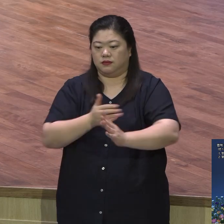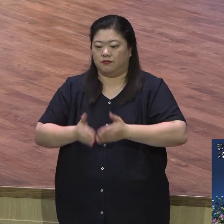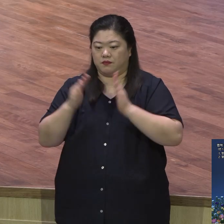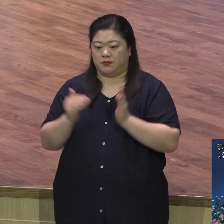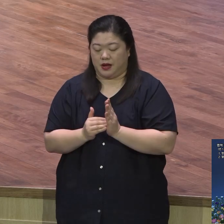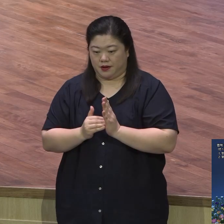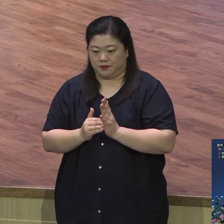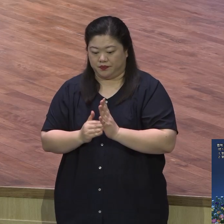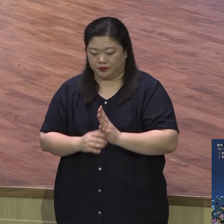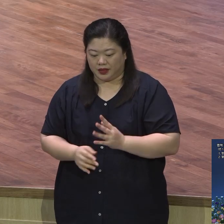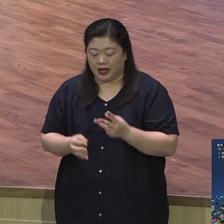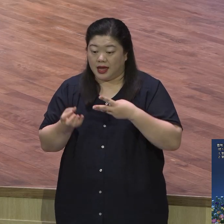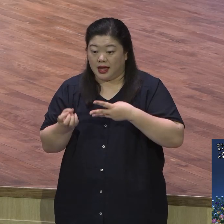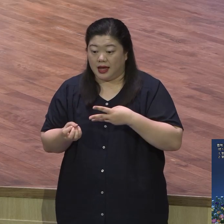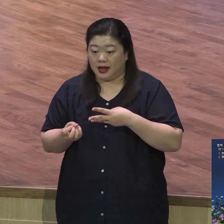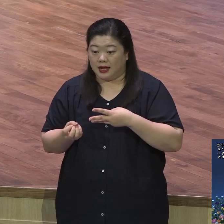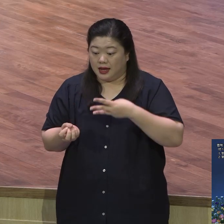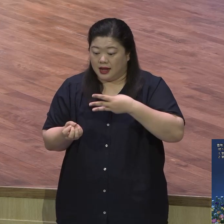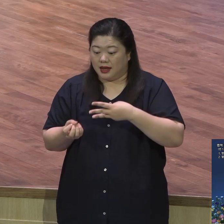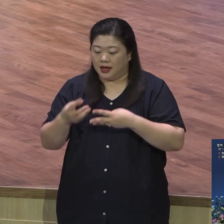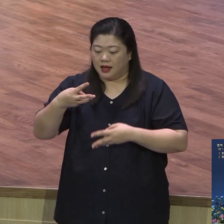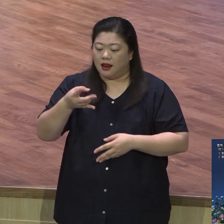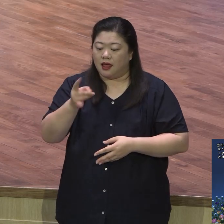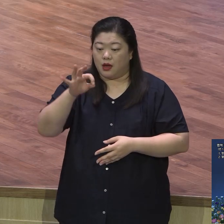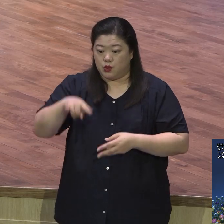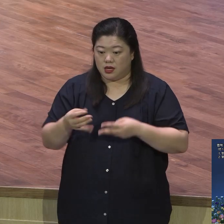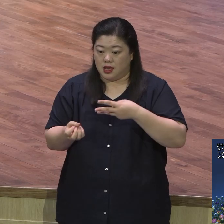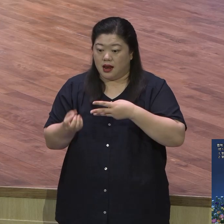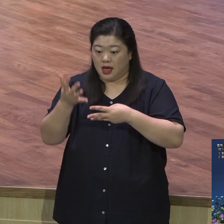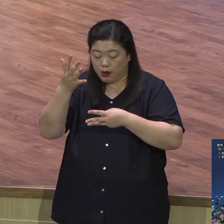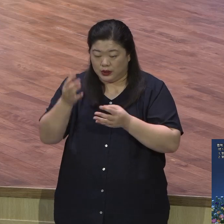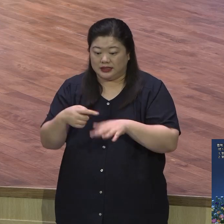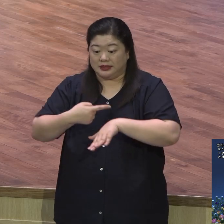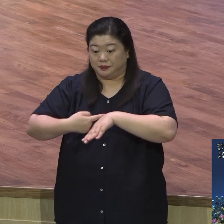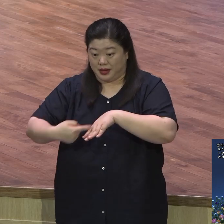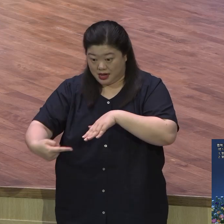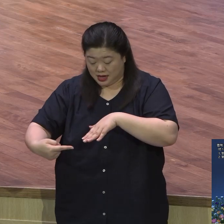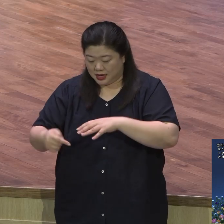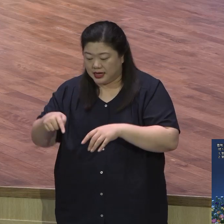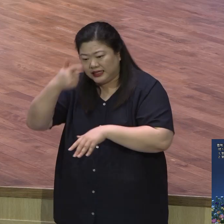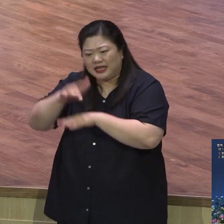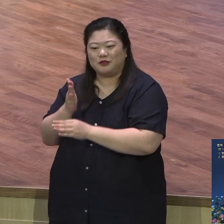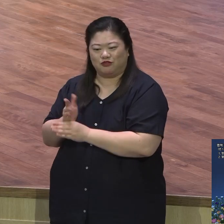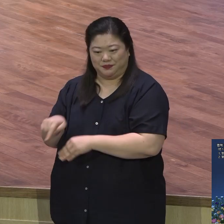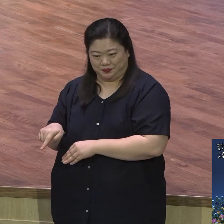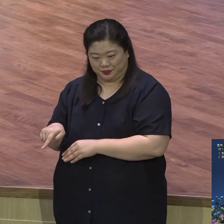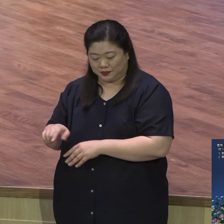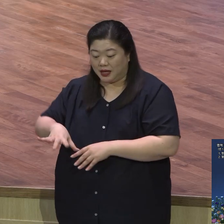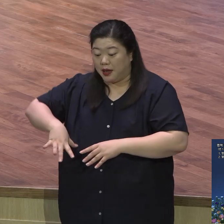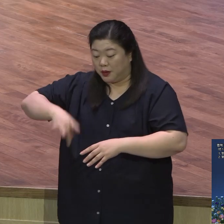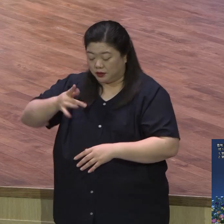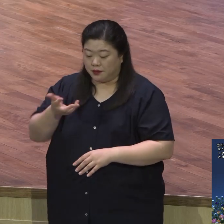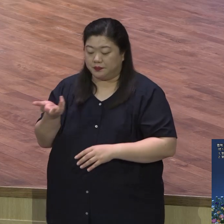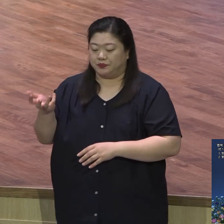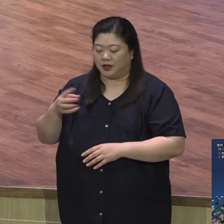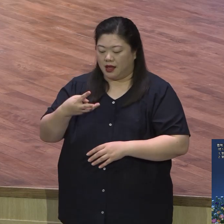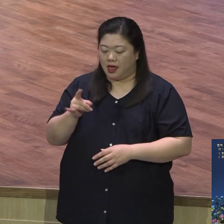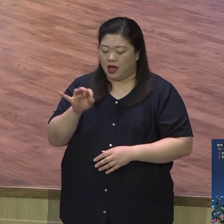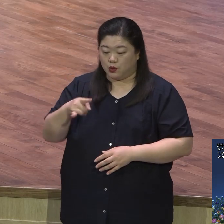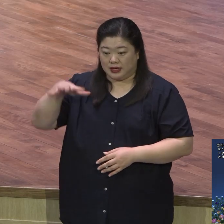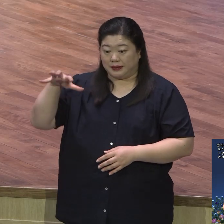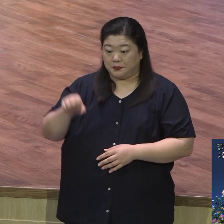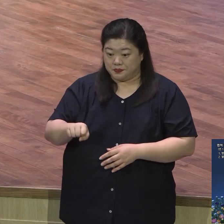지파는 예배 인도자들입니다 예배 지파의 각 자수들이 먼저 자리를 딱 잡고 다른 지파들이 그